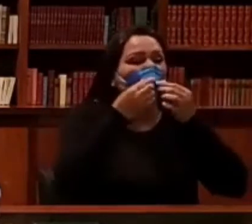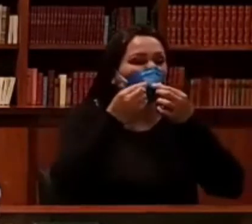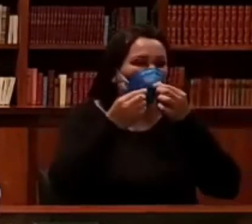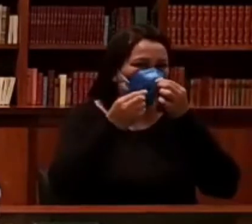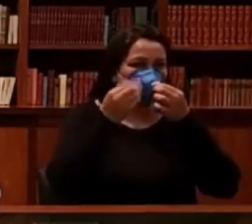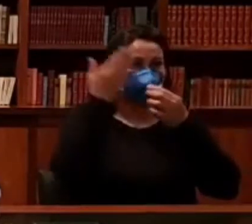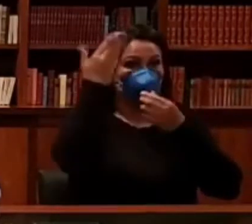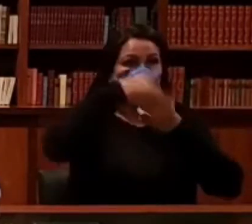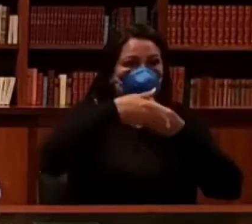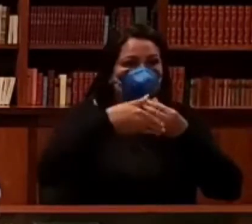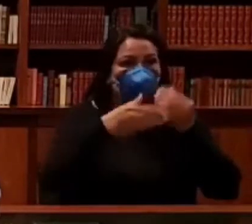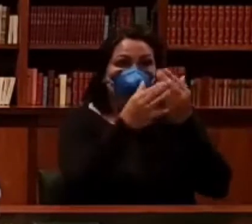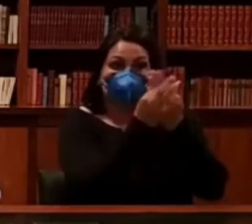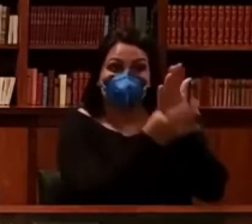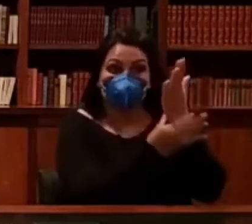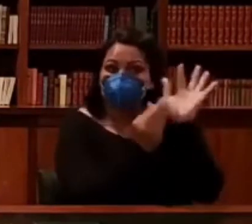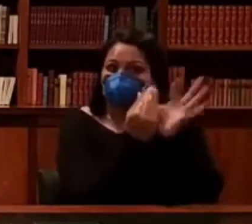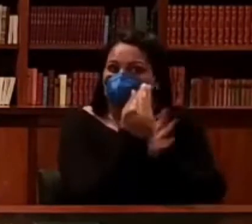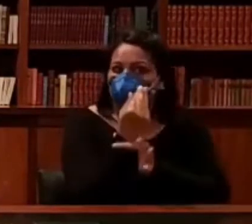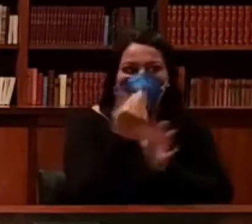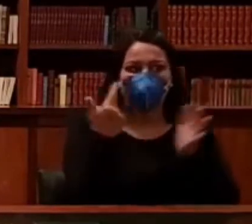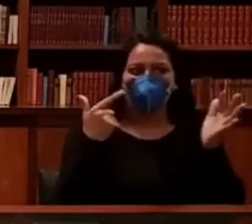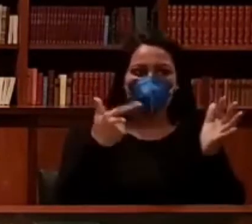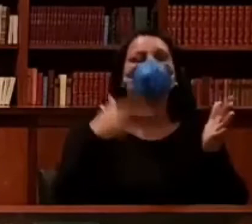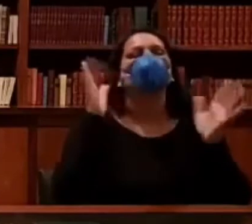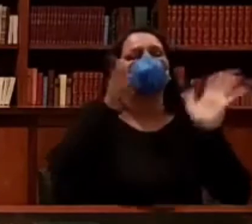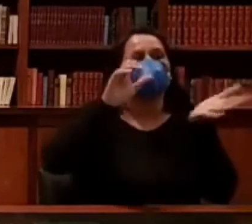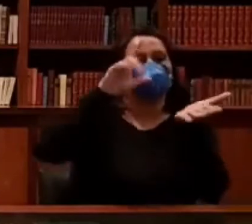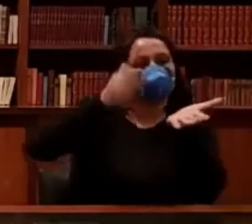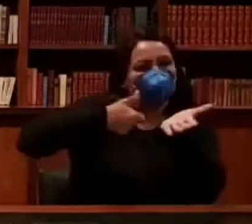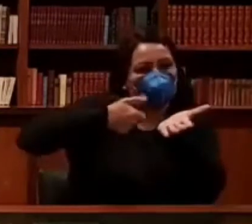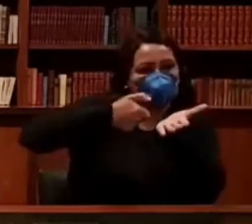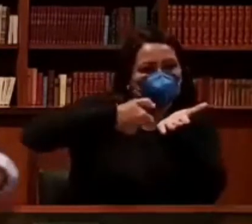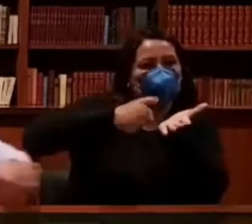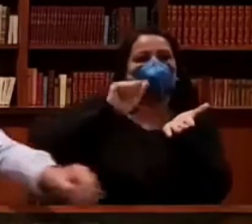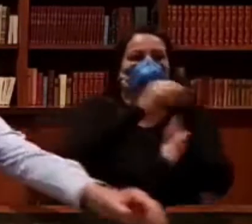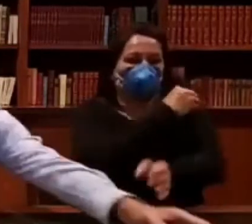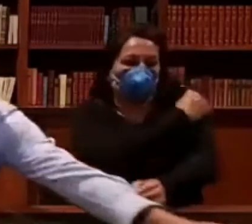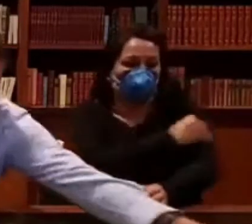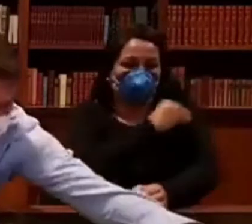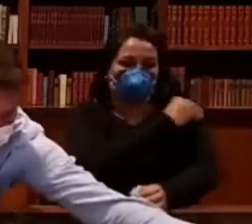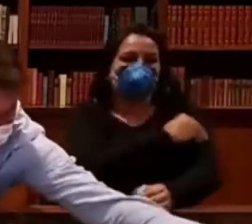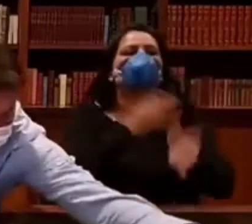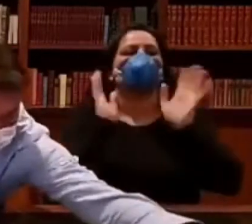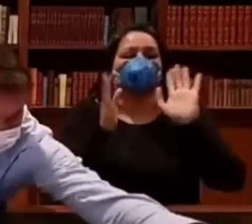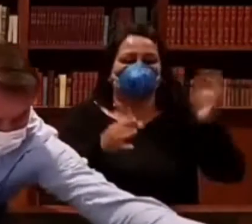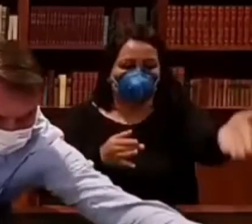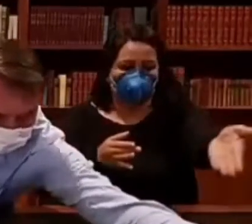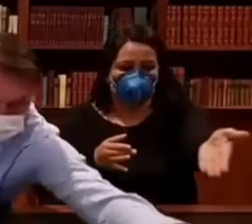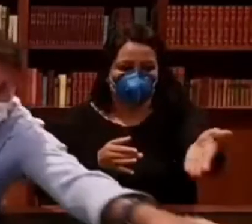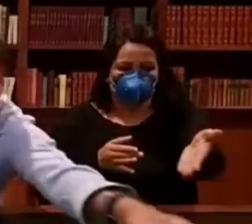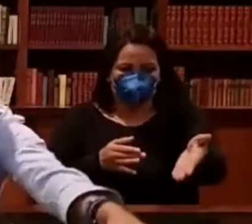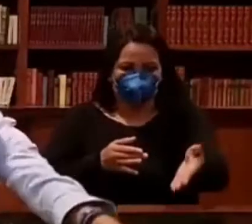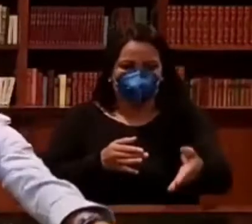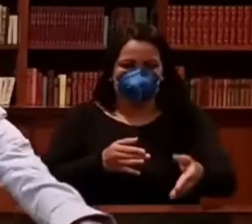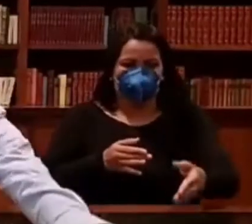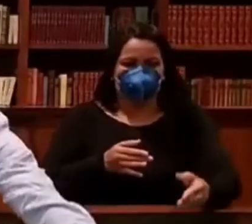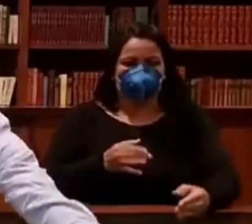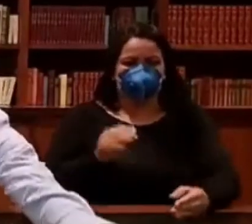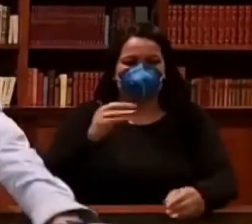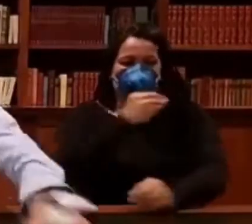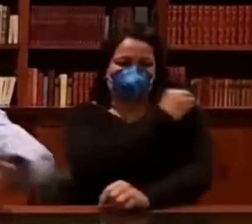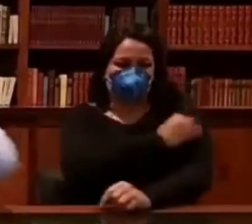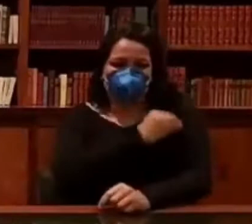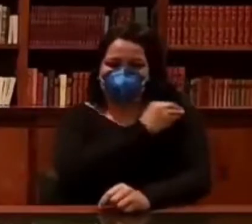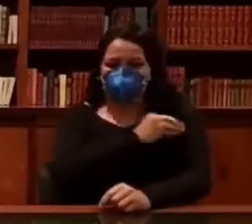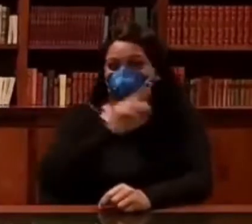você não está usando luva. Lavei as mãos, álcool gel. Quando saí daqui, álcool gel ou álcool gel ali em cima da mesa do